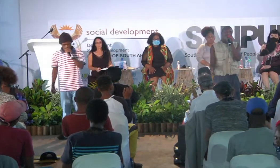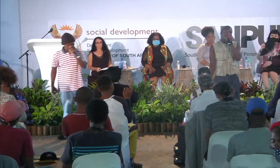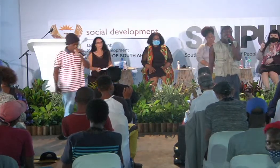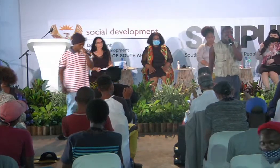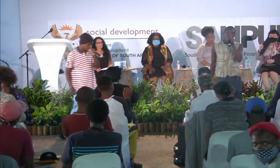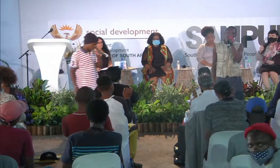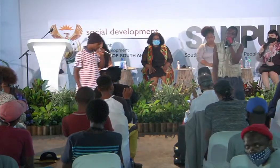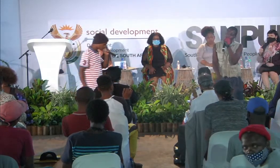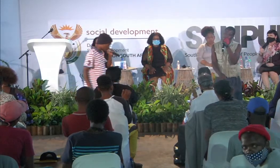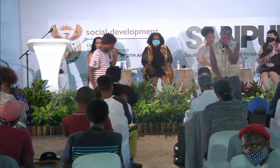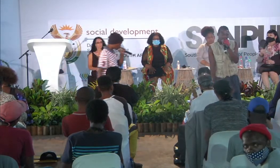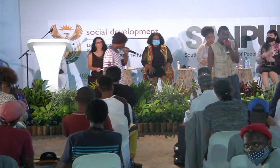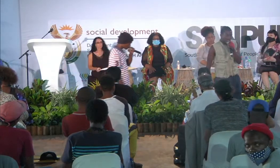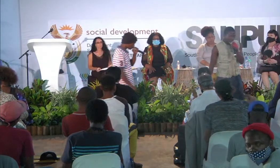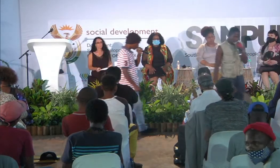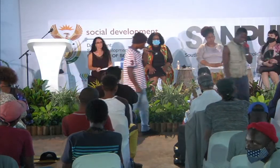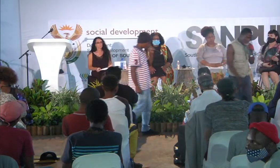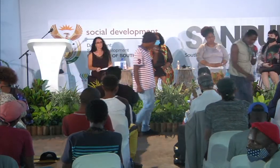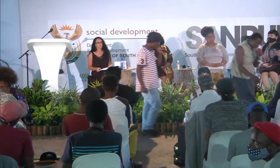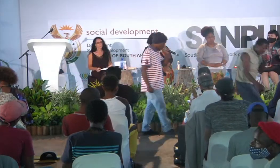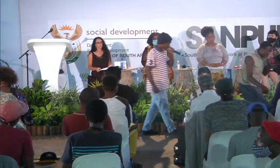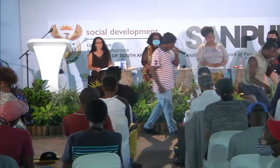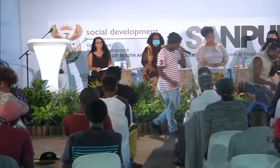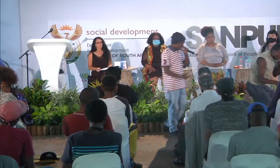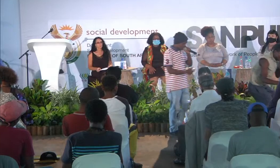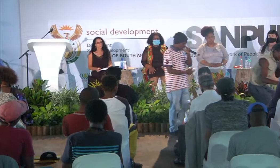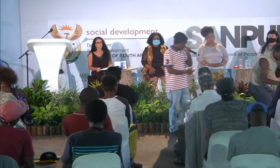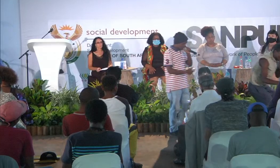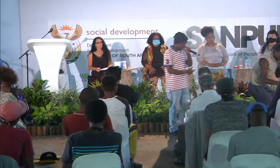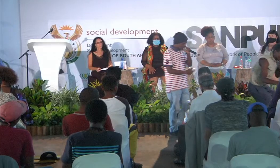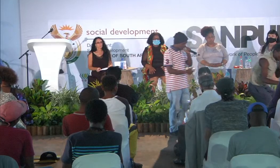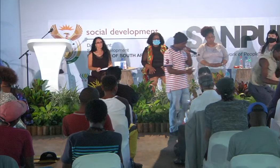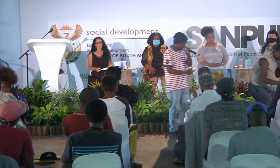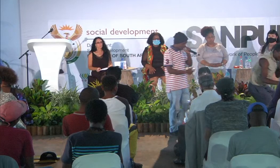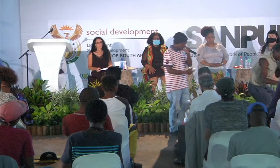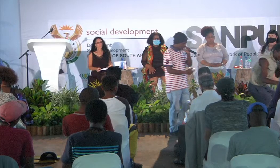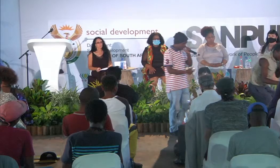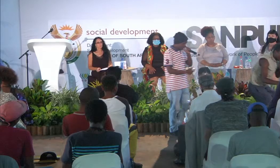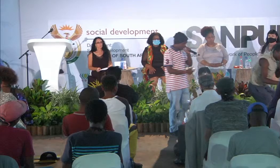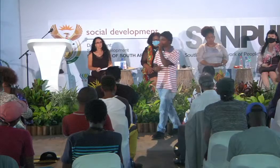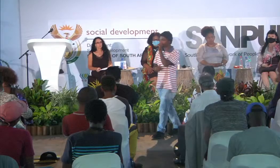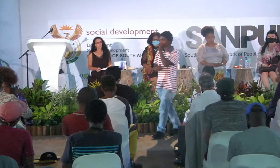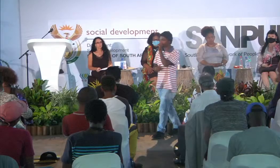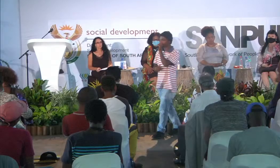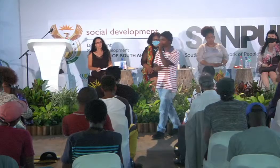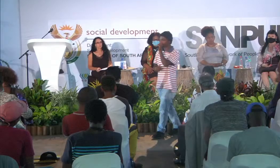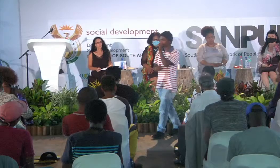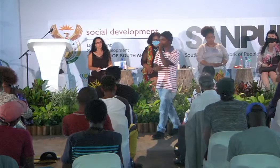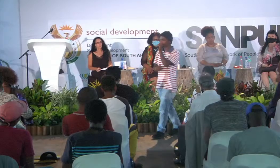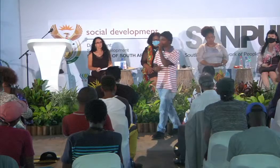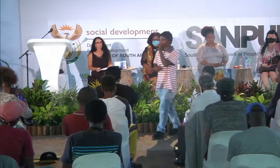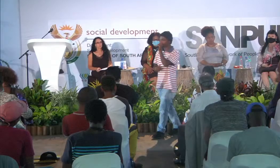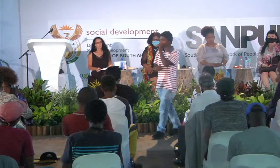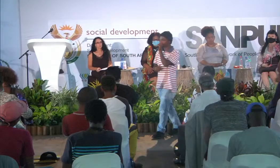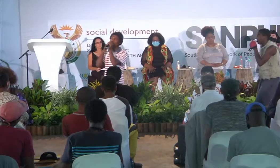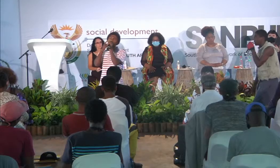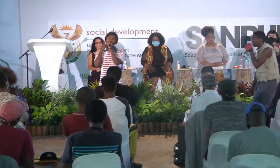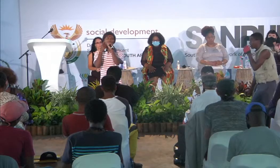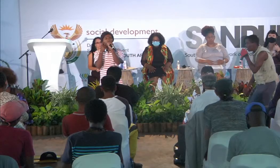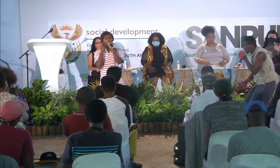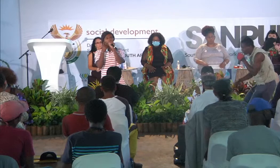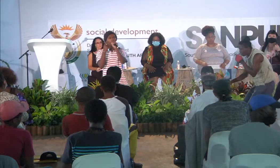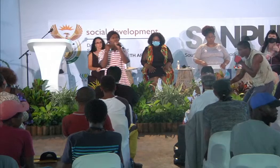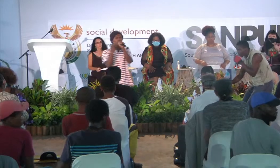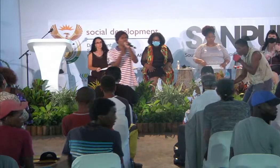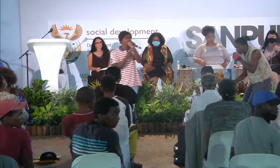kwaphela abantu nje sure cela ningizwe mangikhuluma ningabi nithi ngicika nami lo mthwalo usuyakusinda ingakho ngithula lo